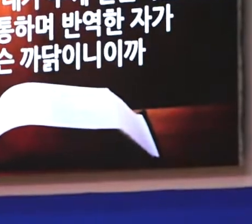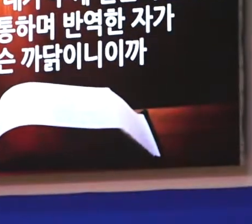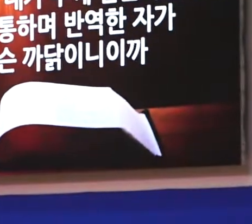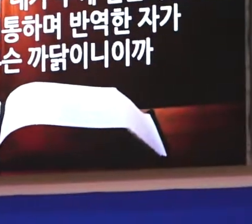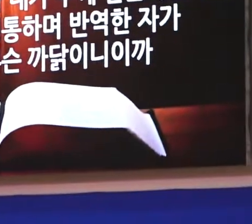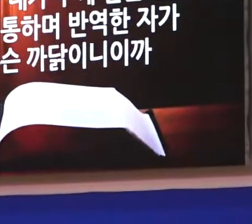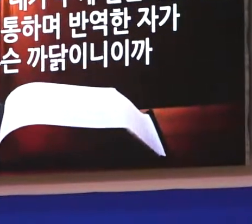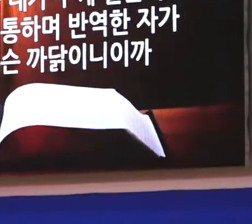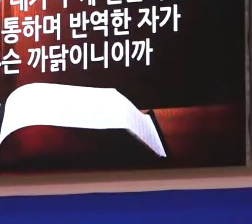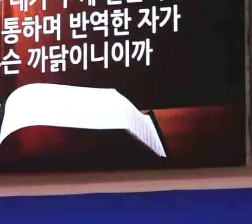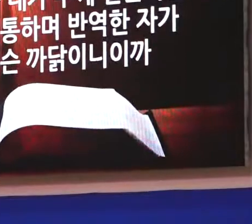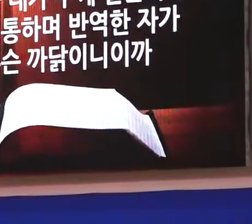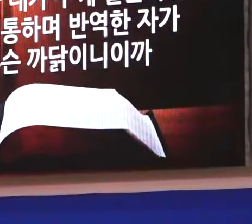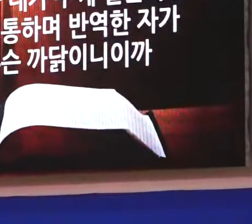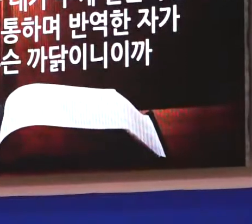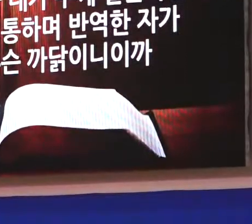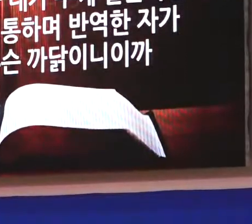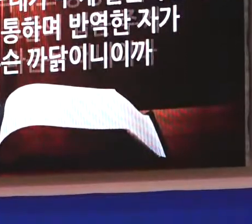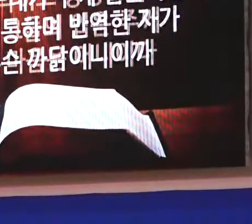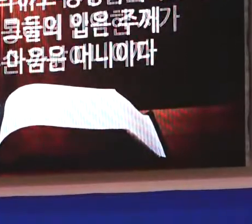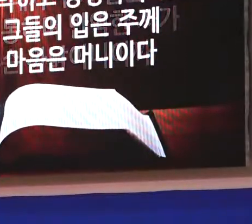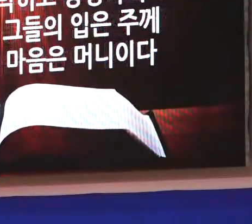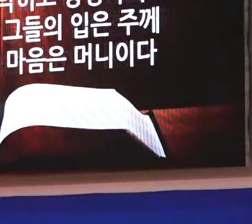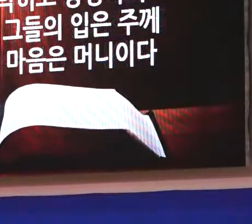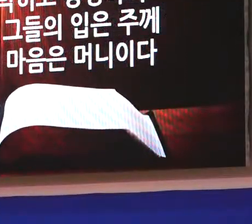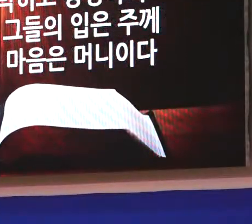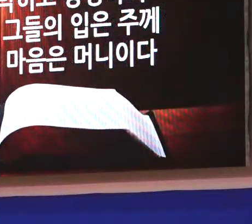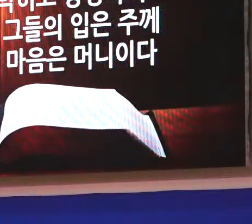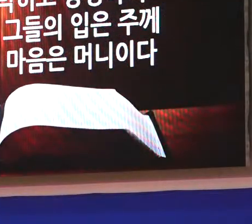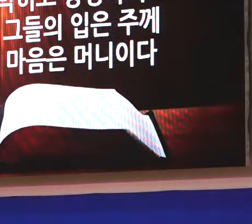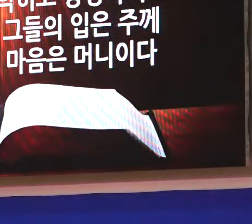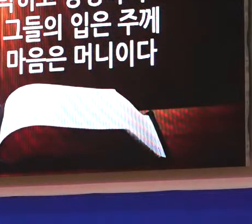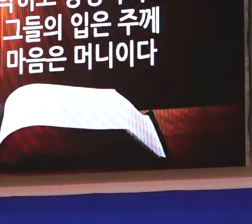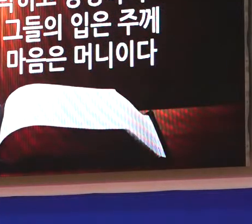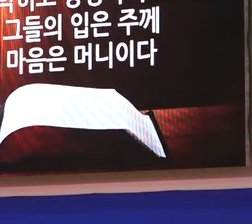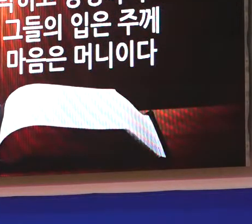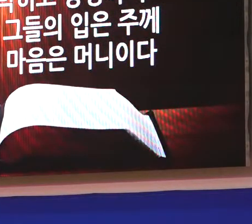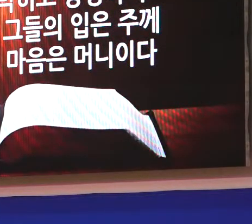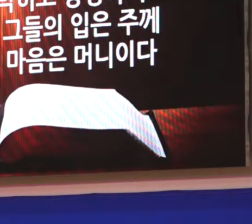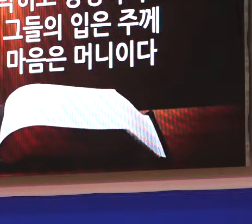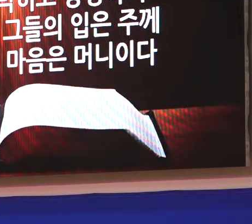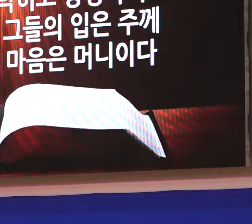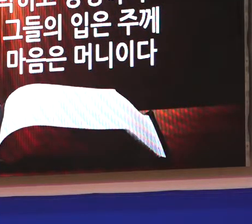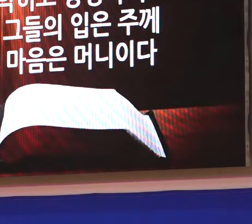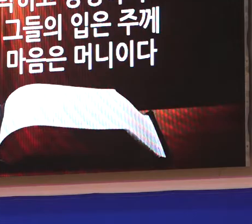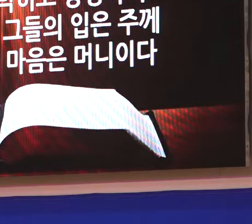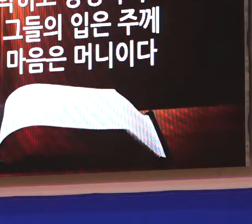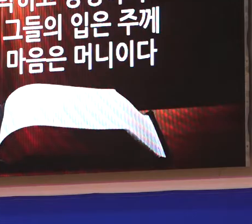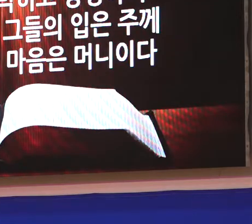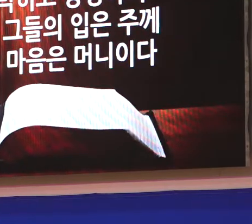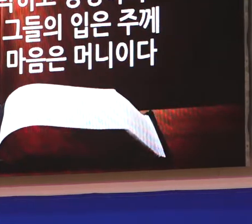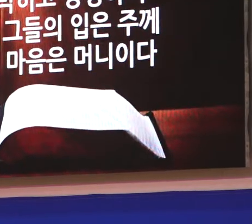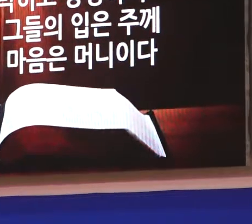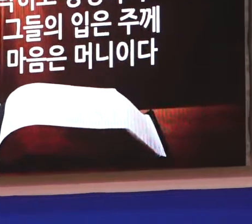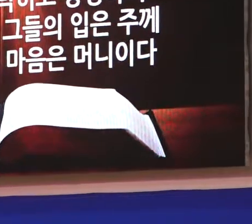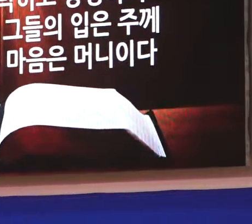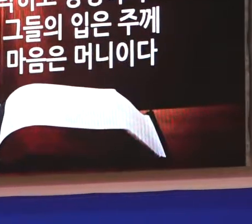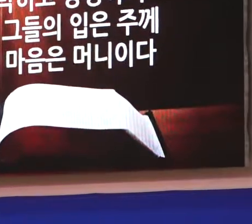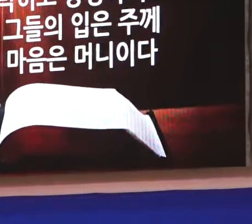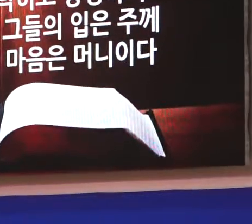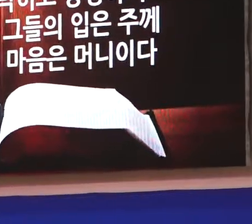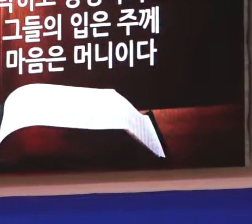자가 다 평안함은 무슨 까닭이니까. 주께서 그들을 심으심으로 그들이 뿌리가 박히고 장성하여